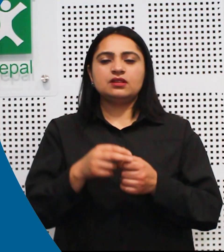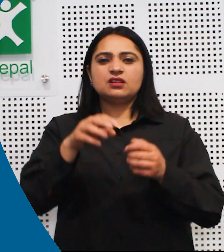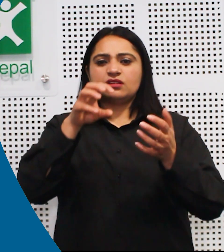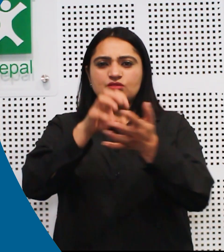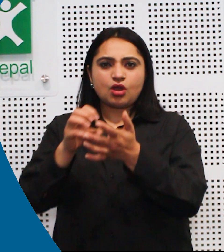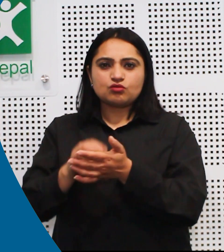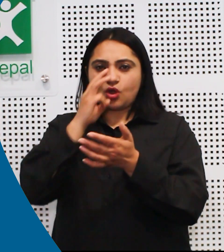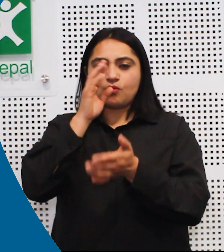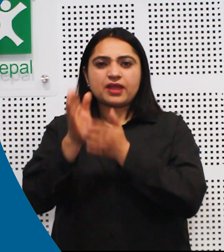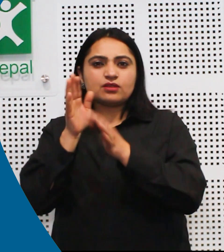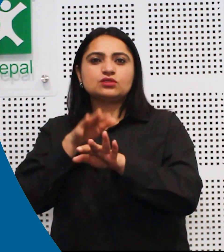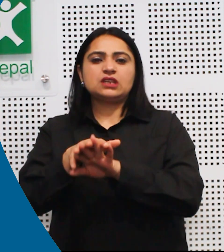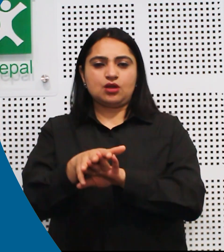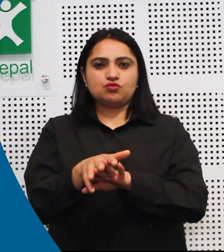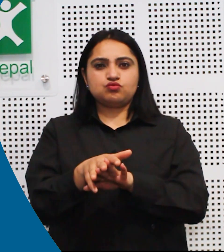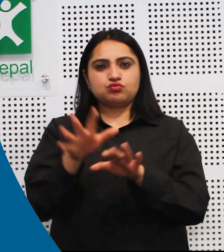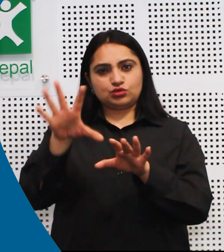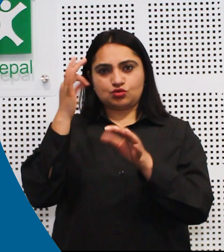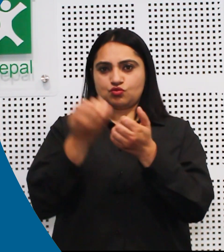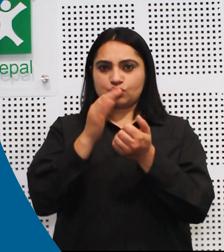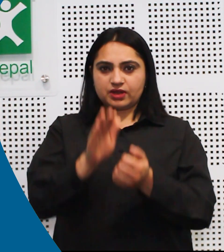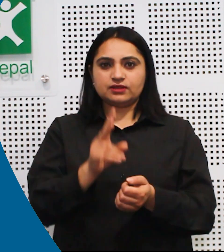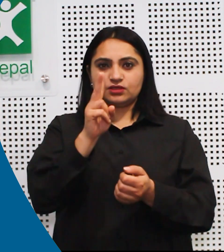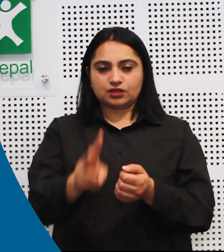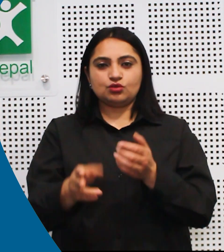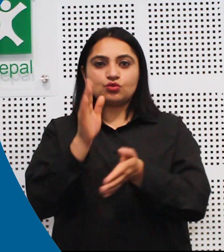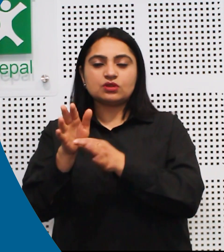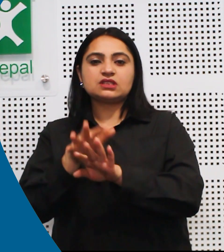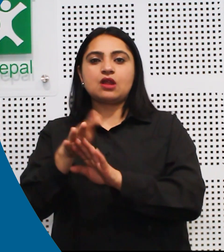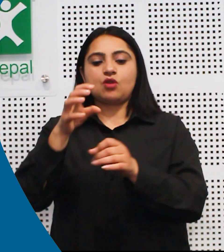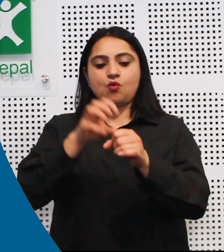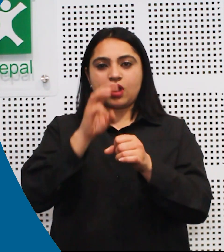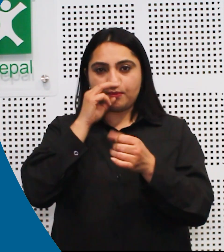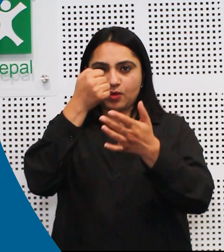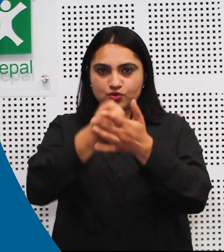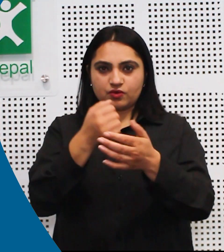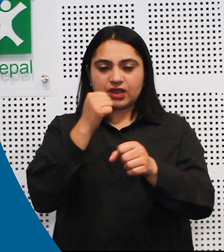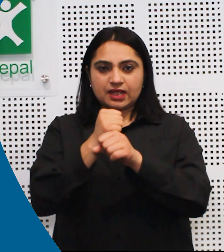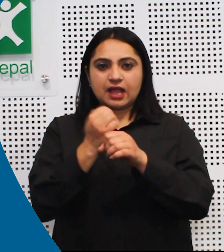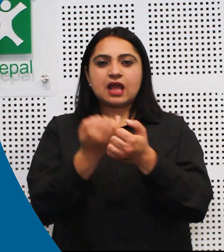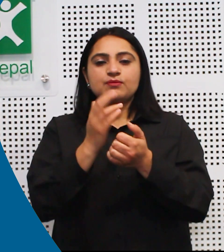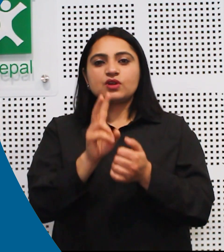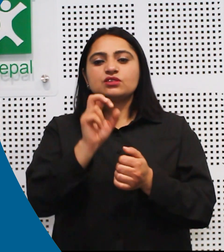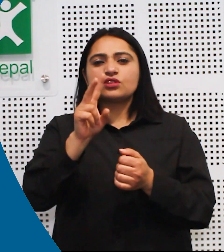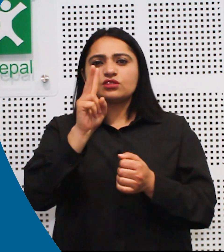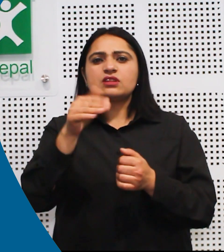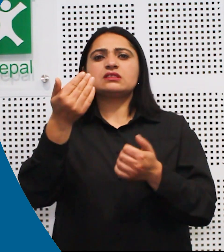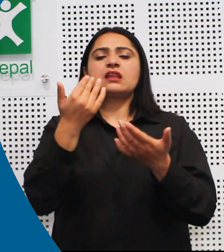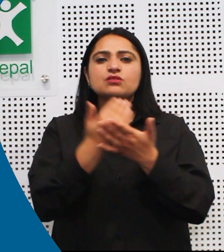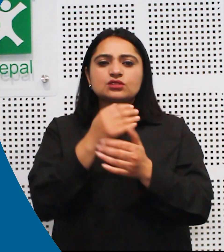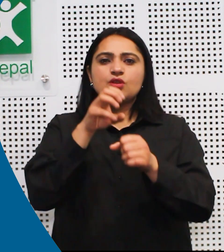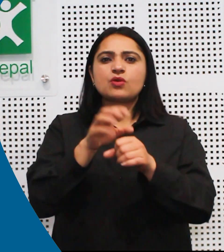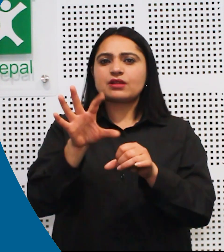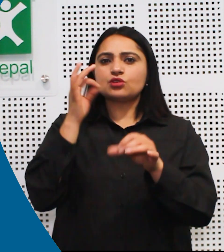टोलमा योजनाहरू छनौट गरिन्छ, त्यो योजनाहरूलाई वडामा पुर्याउने काम गरिन्छ, तर त्यसलाई कसरी वडाले छनौट